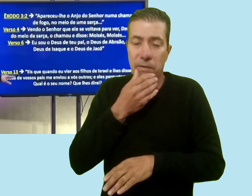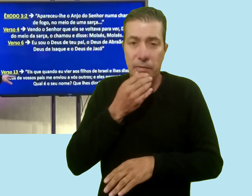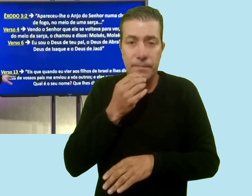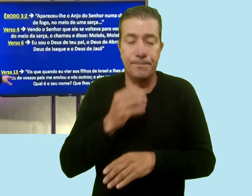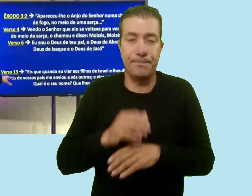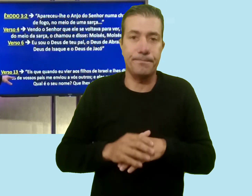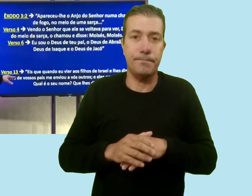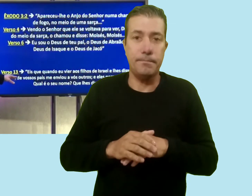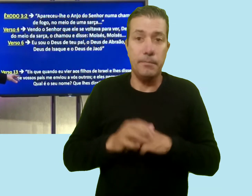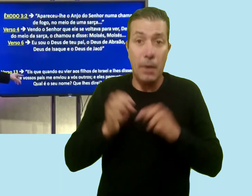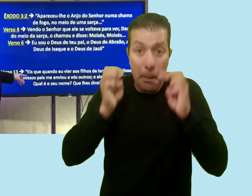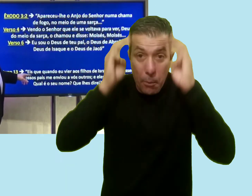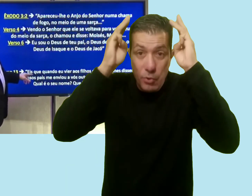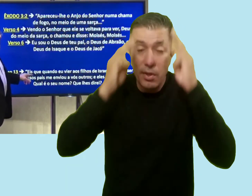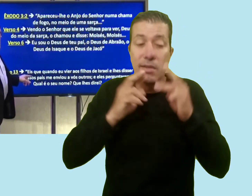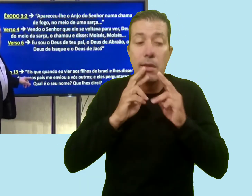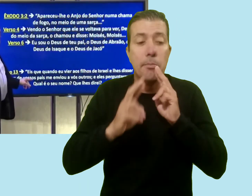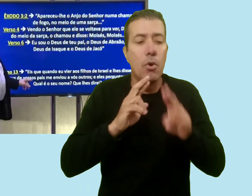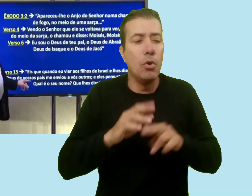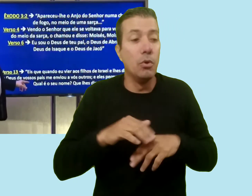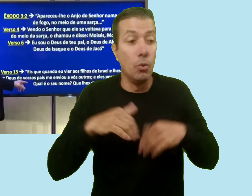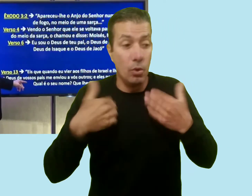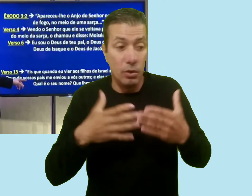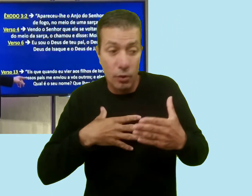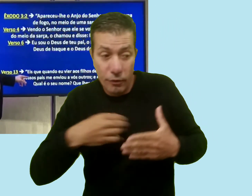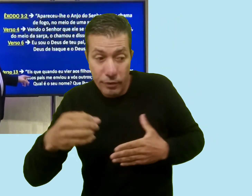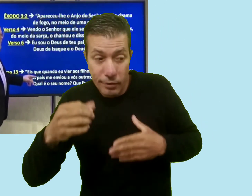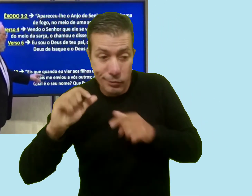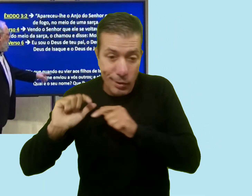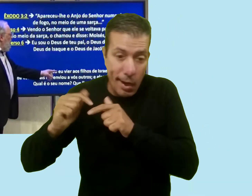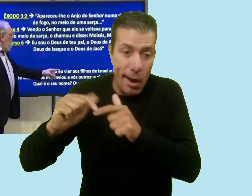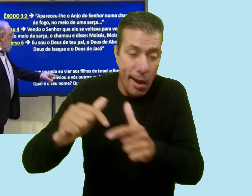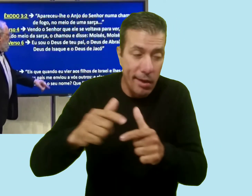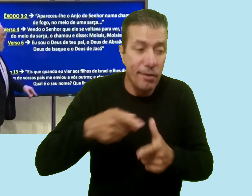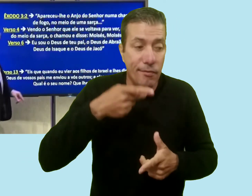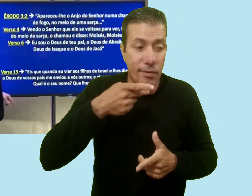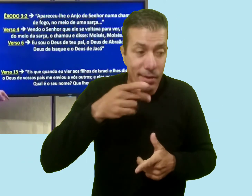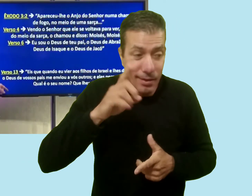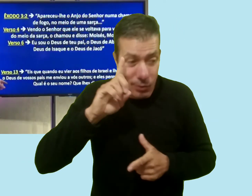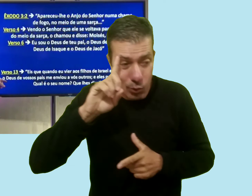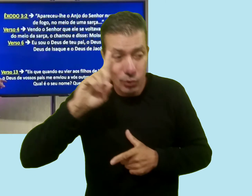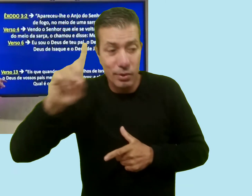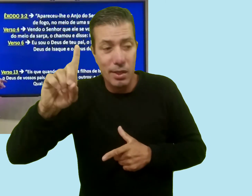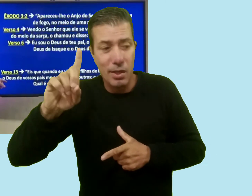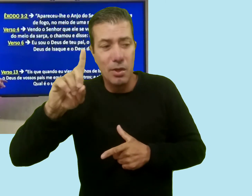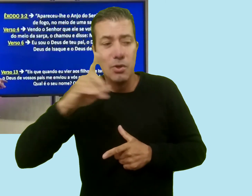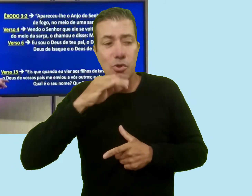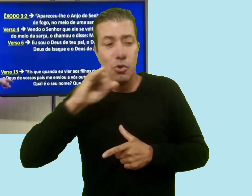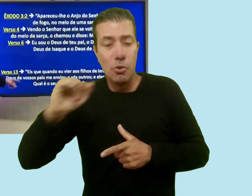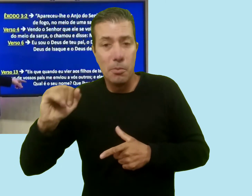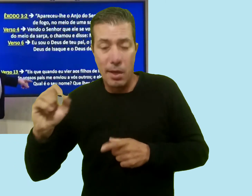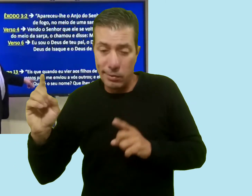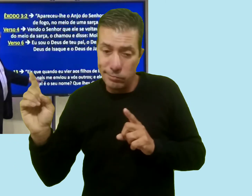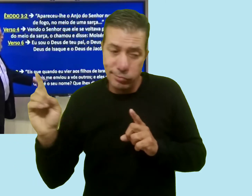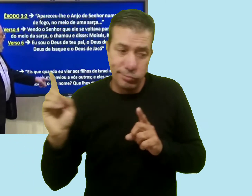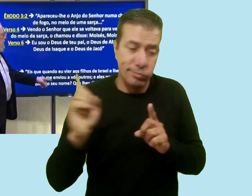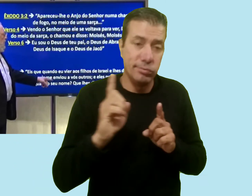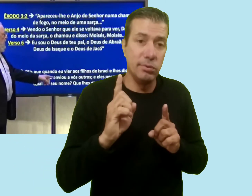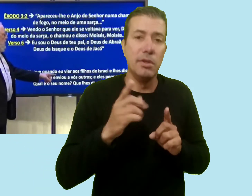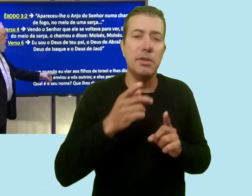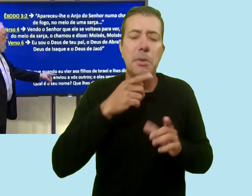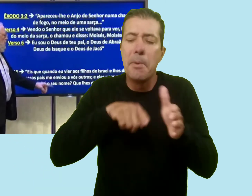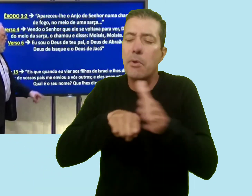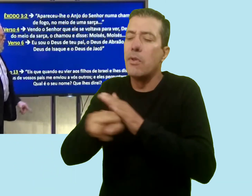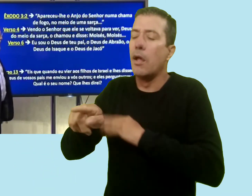Verso 13. E Moisés responde para ele: quando eu for aos filhos de Israel e lhes disser, o Deus de vossos pais me